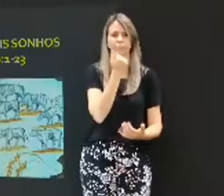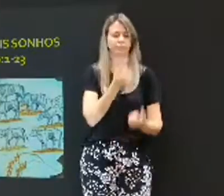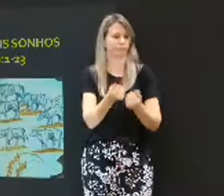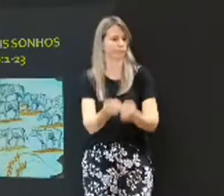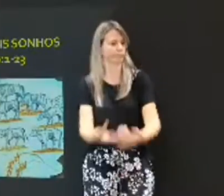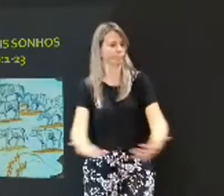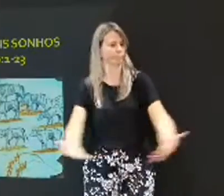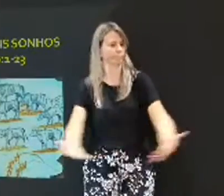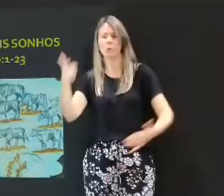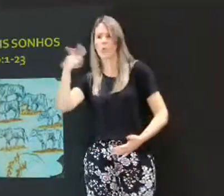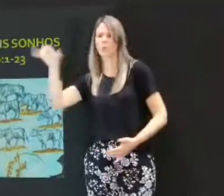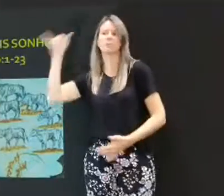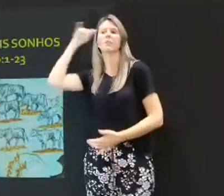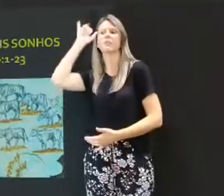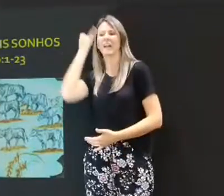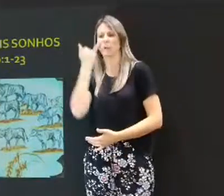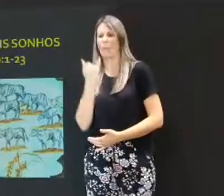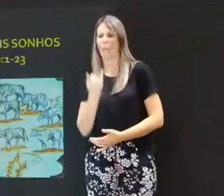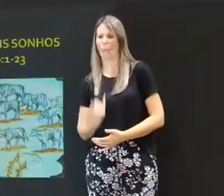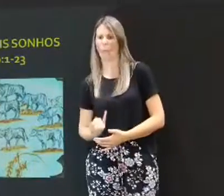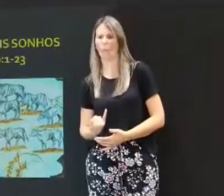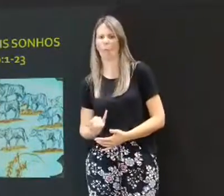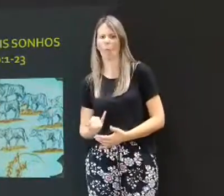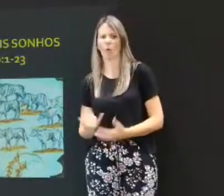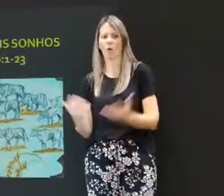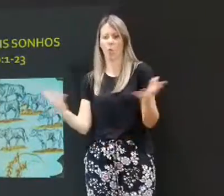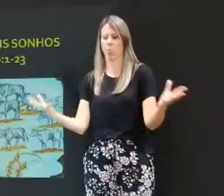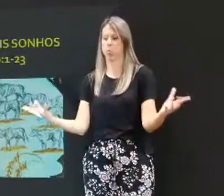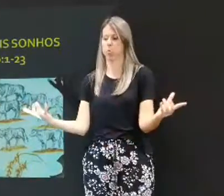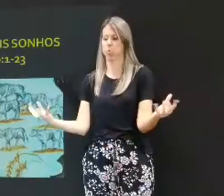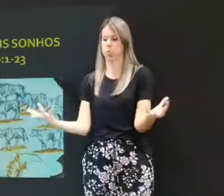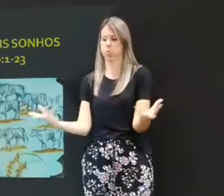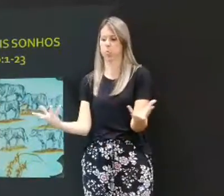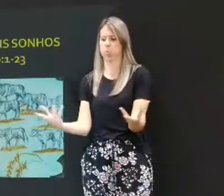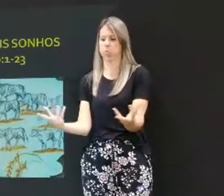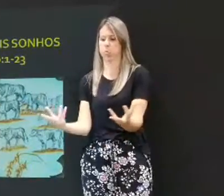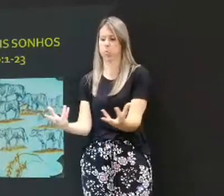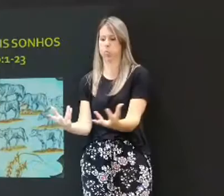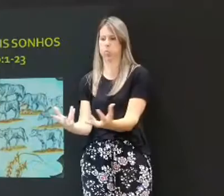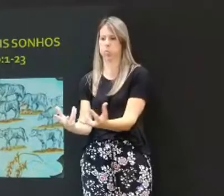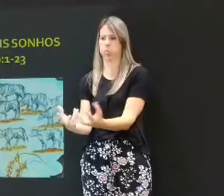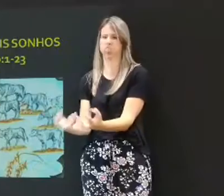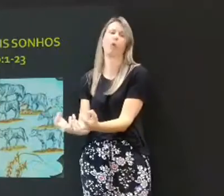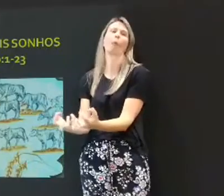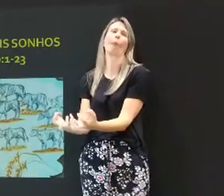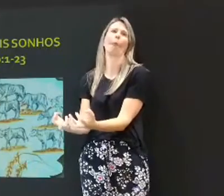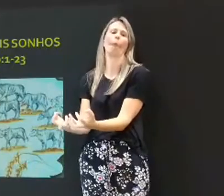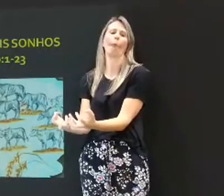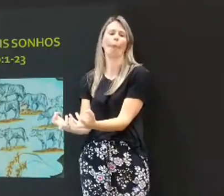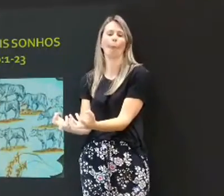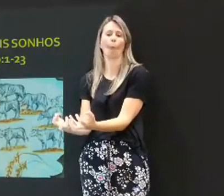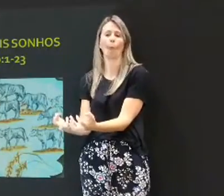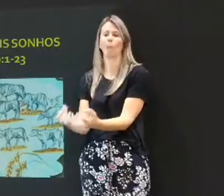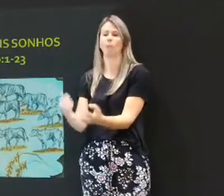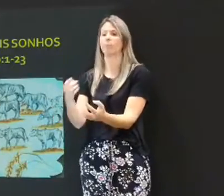Se alimentando daquelas espigas. E as outras vacas magras, né? De repente as espigas se